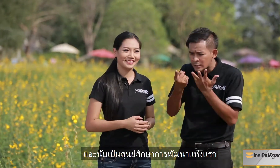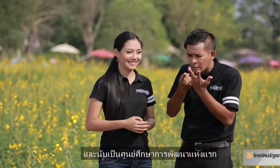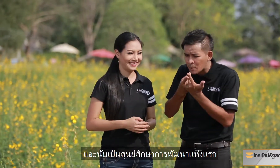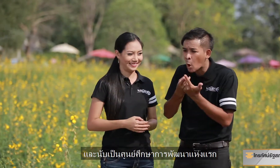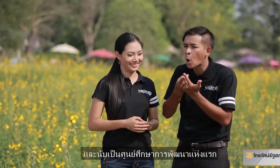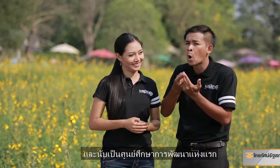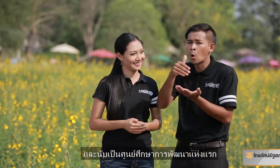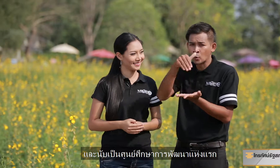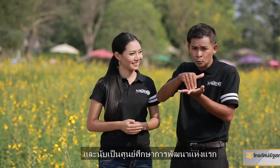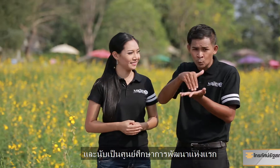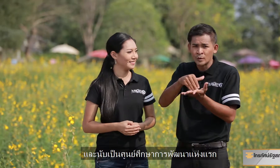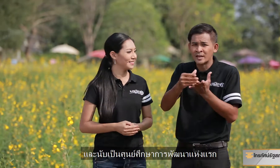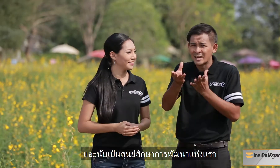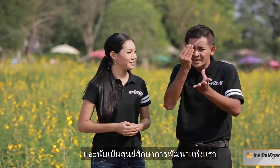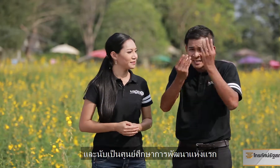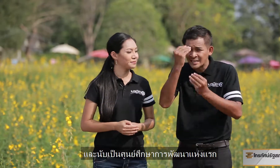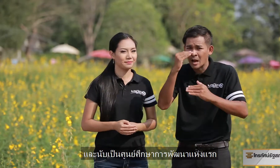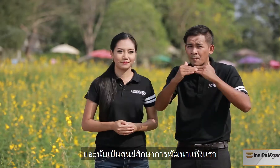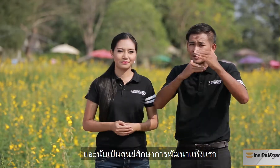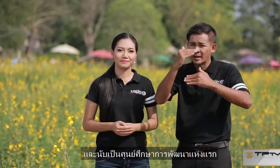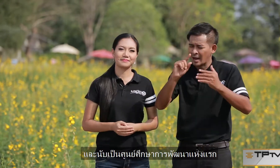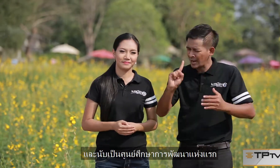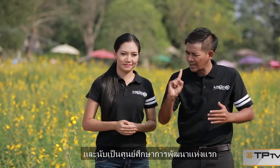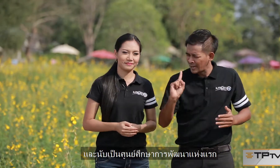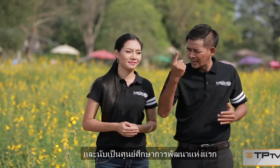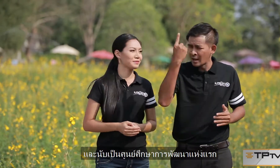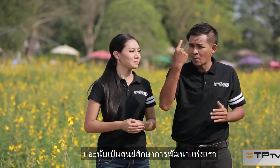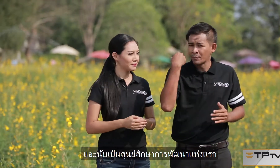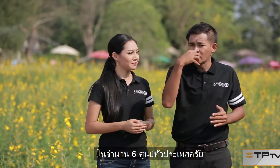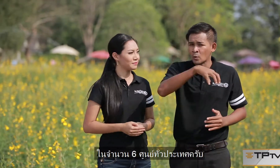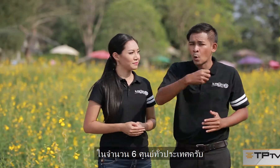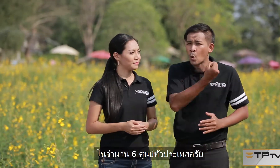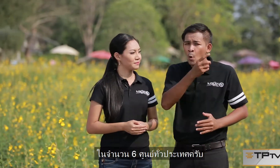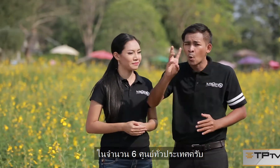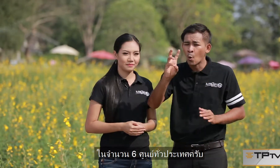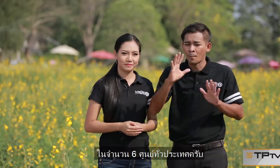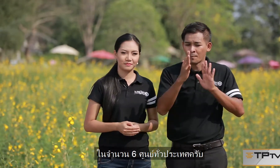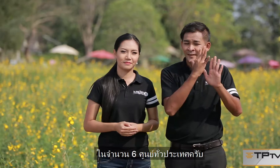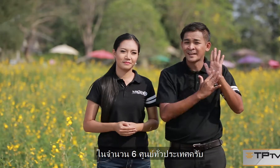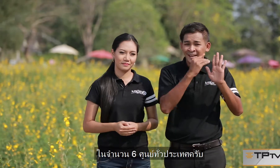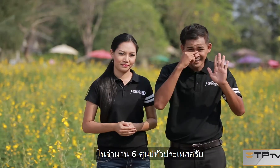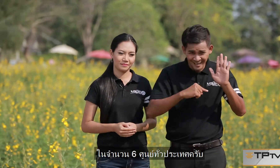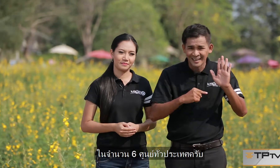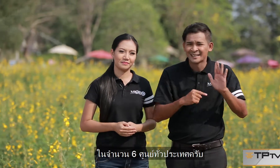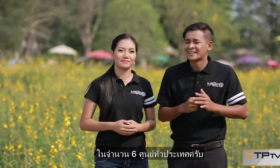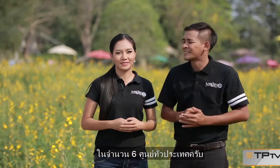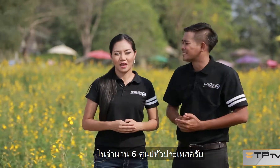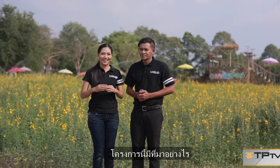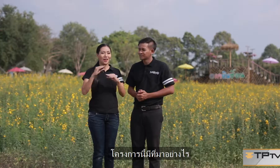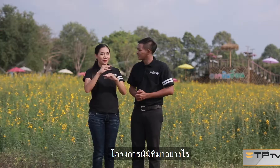และนับเป็นศูนย์ศึกษาการพัฒนาแห่งแรกในจำนวน6ศูนย์ทั่วประเทศครับ โครง